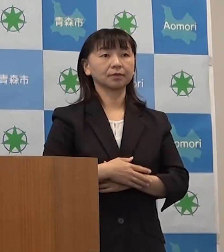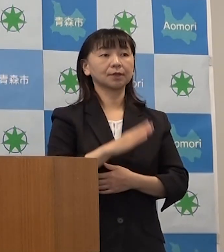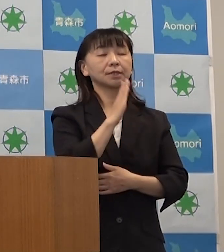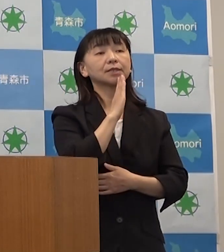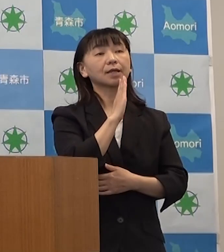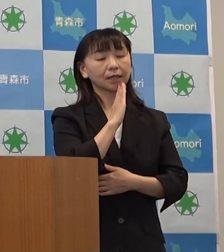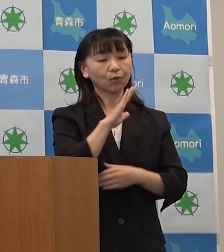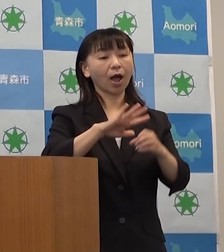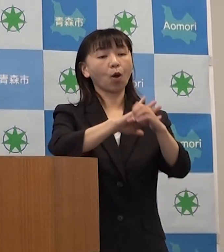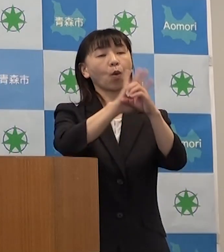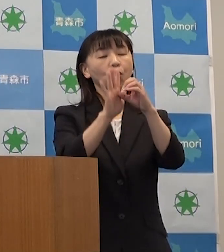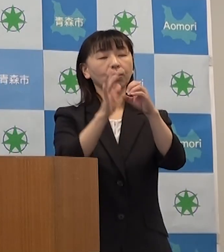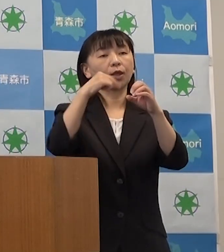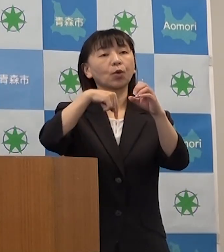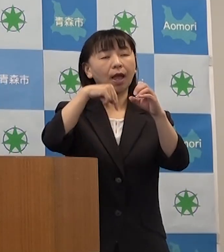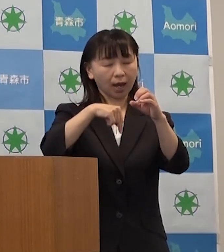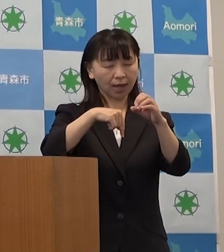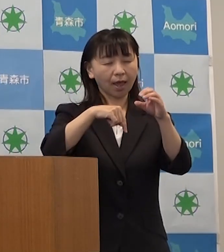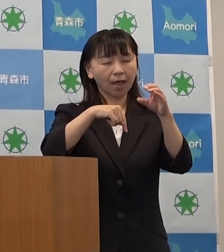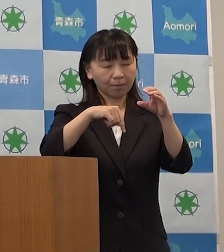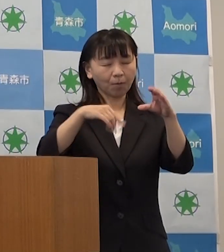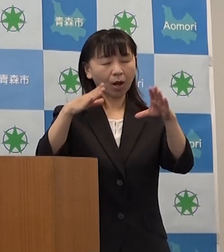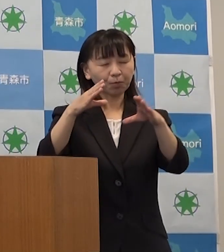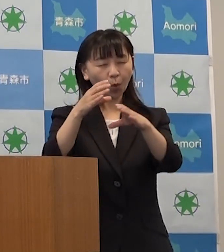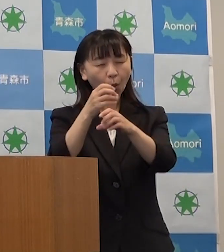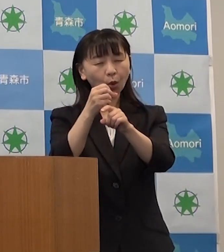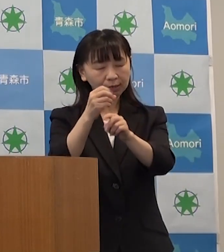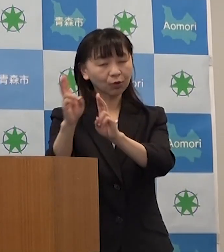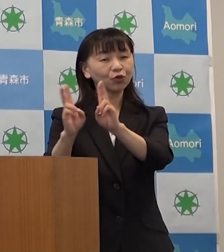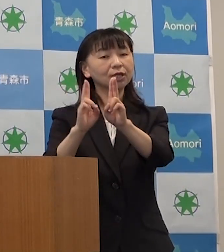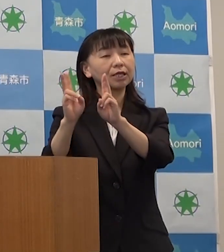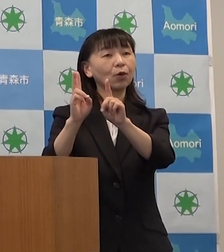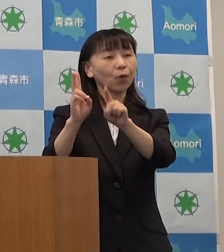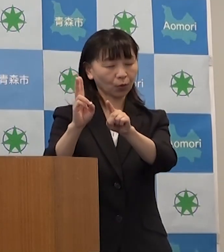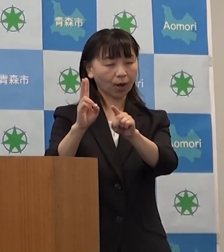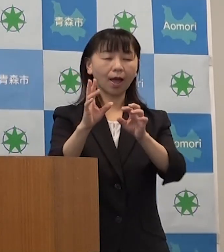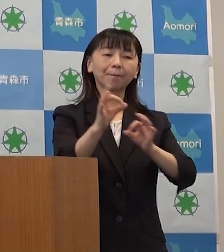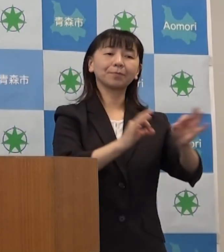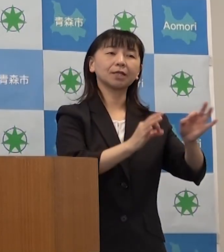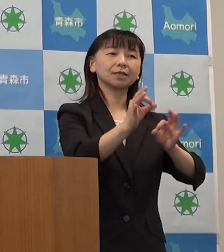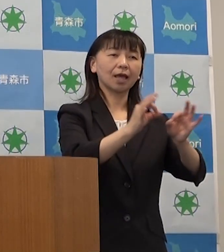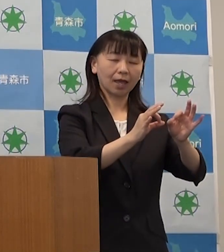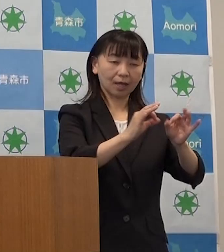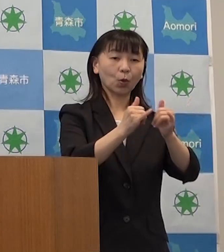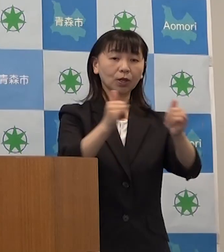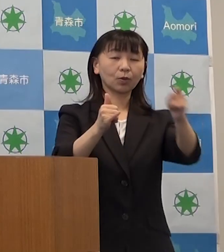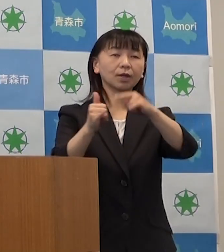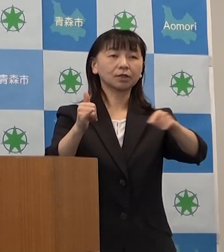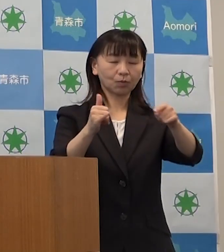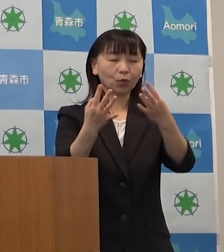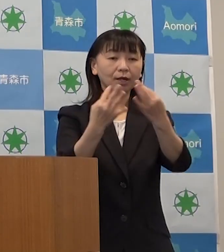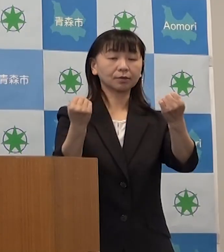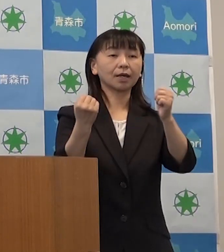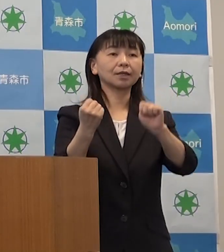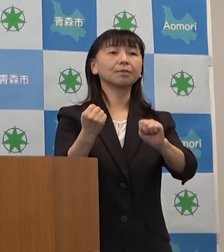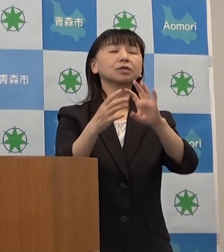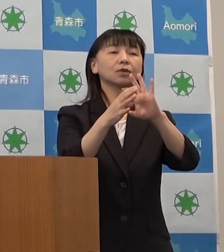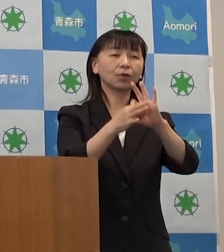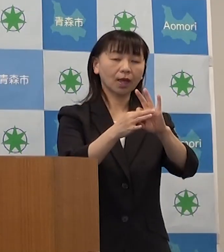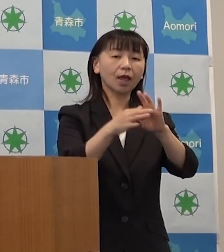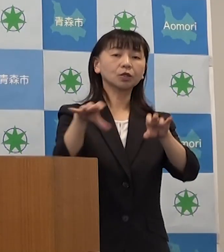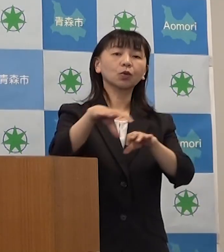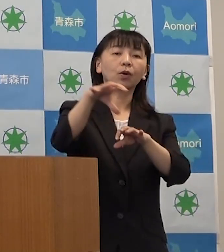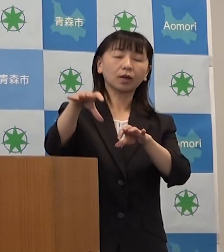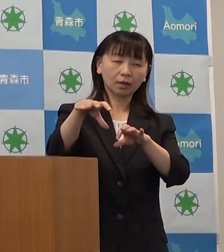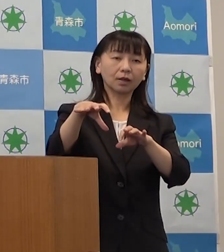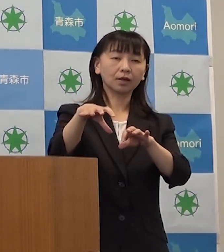ましては、コロナ禍で疲弊した企業とか お店の方々っていらっしゃるわけで、それがだいぶその観